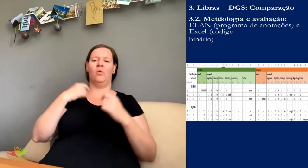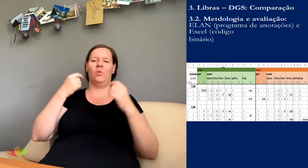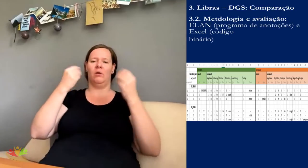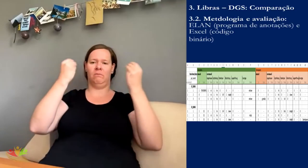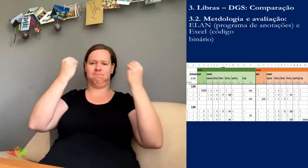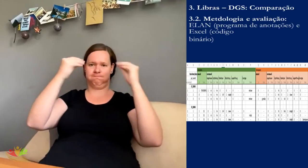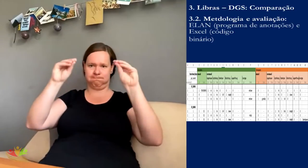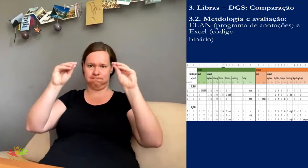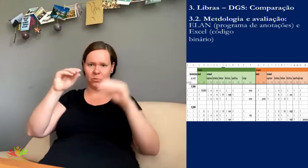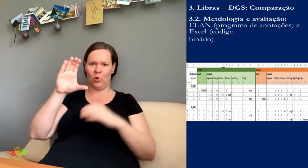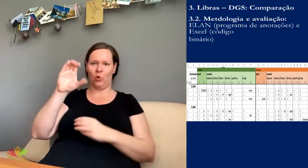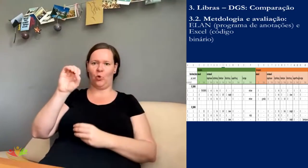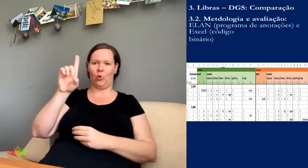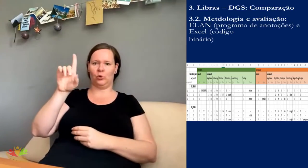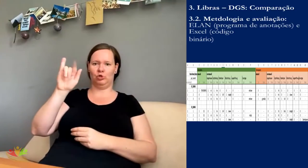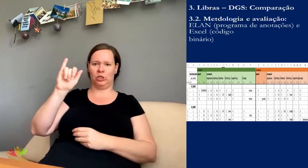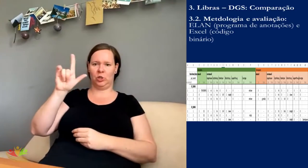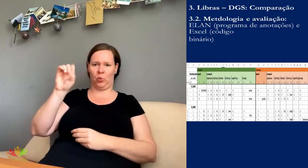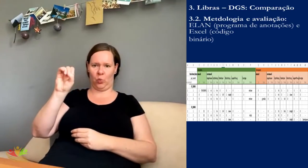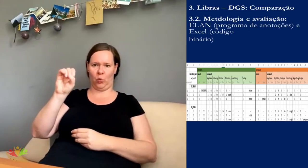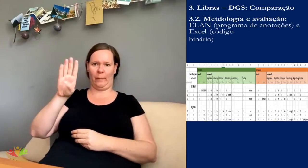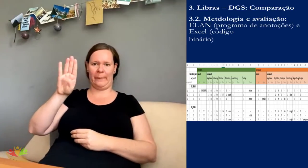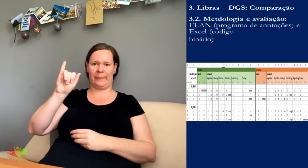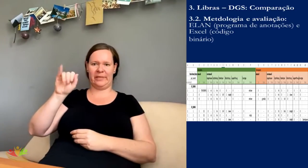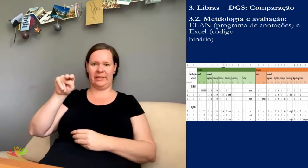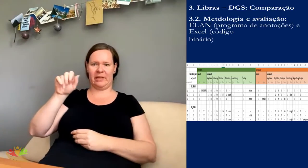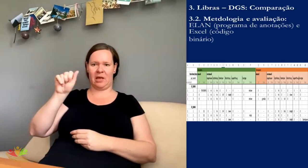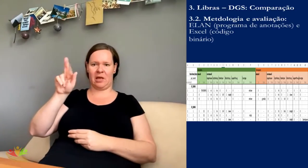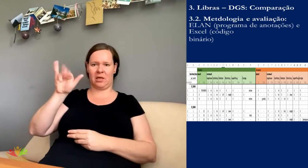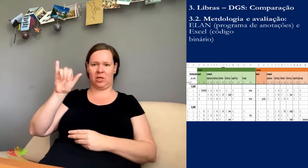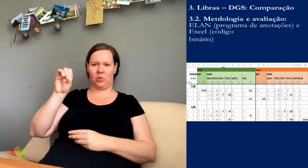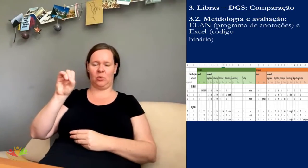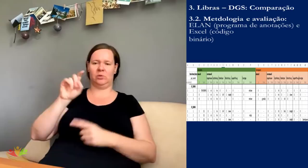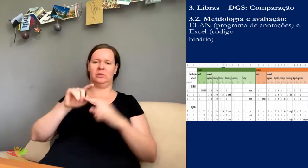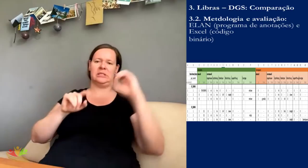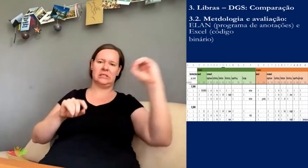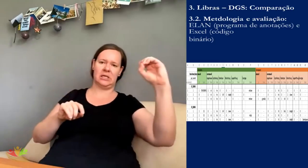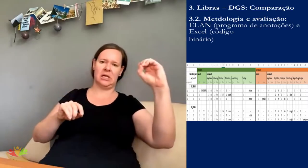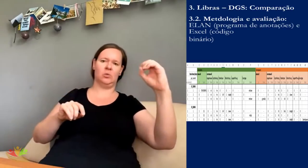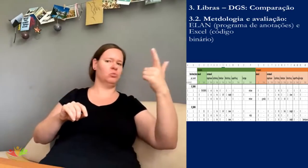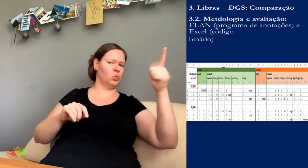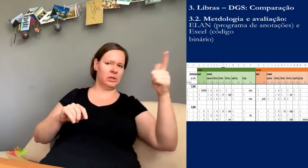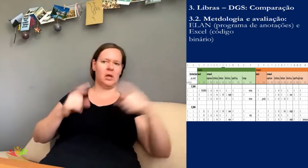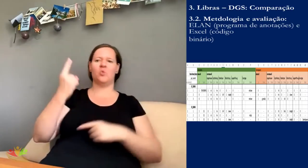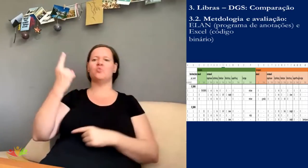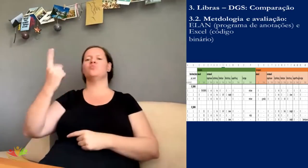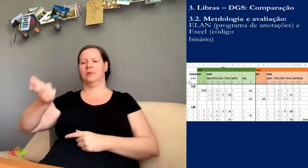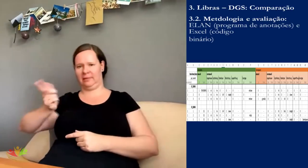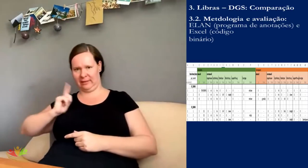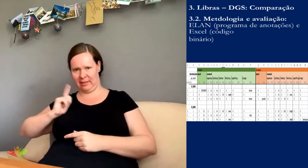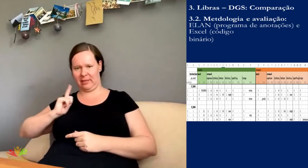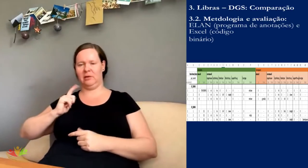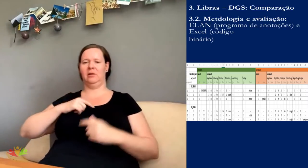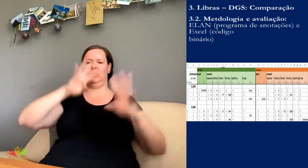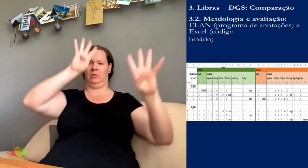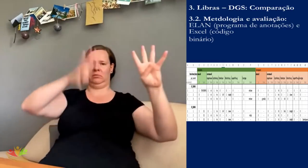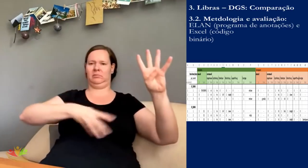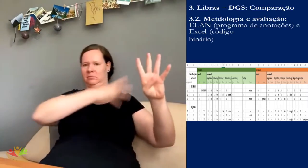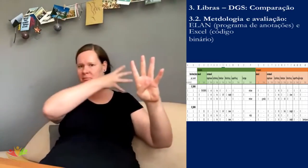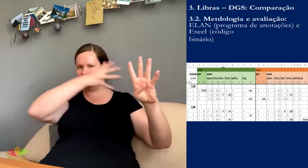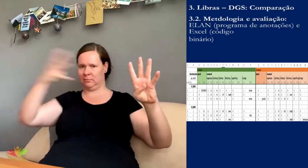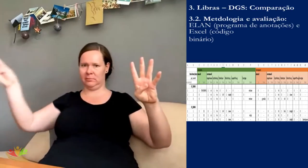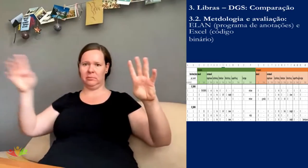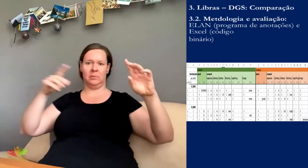No Elan, nós codificamos, né? A gente trabalha com códigos binários. Por exemplo, 0